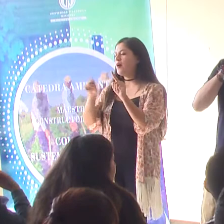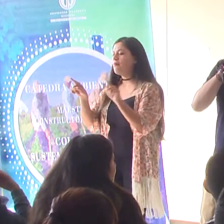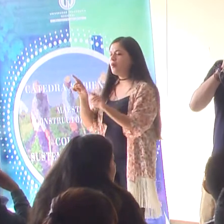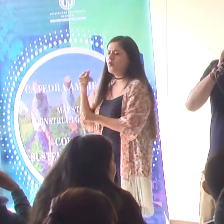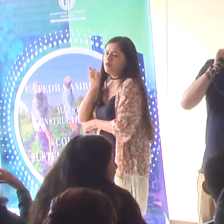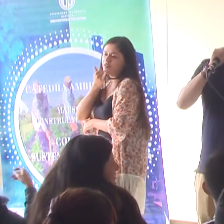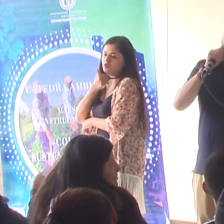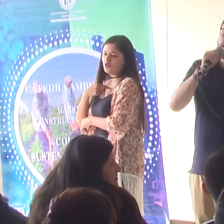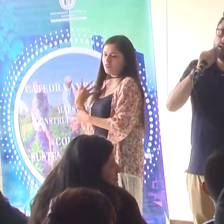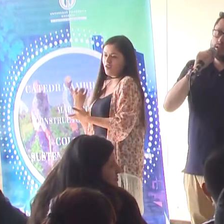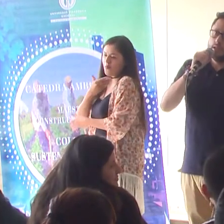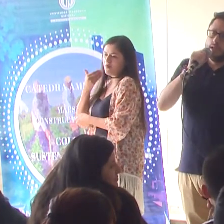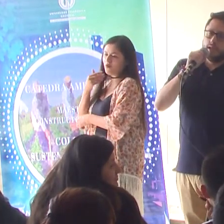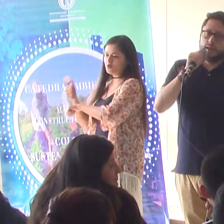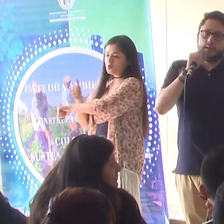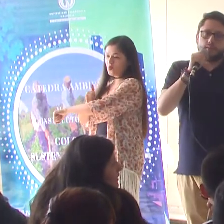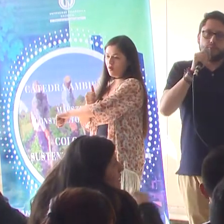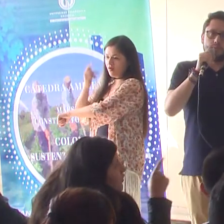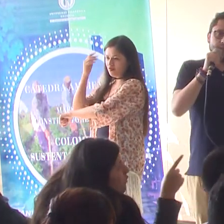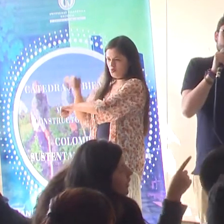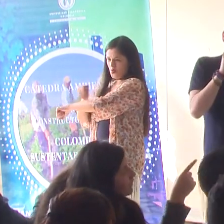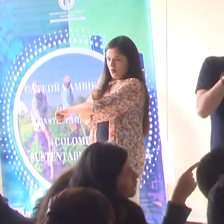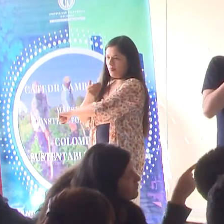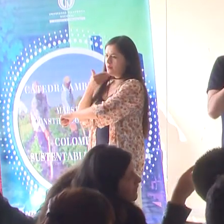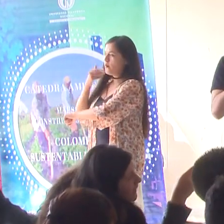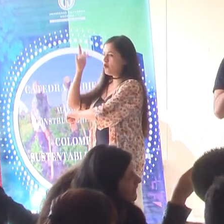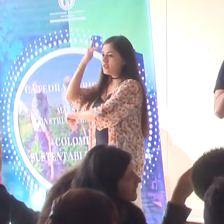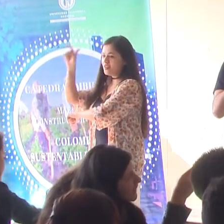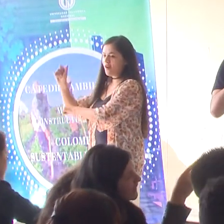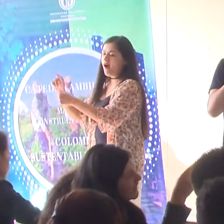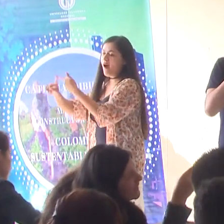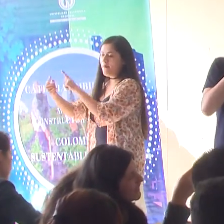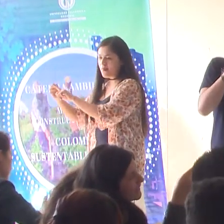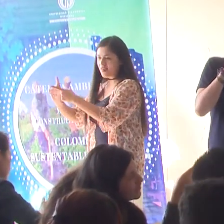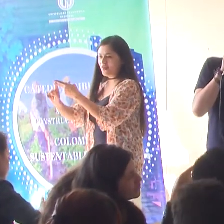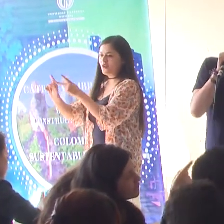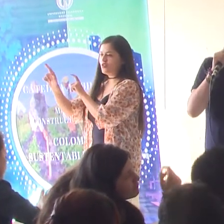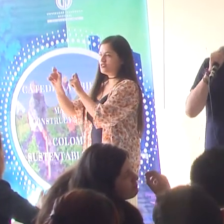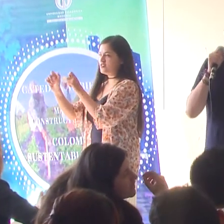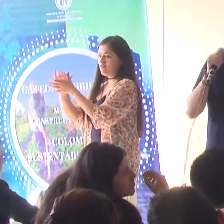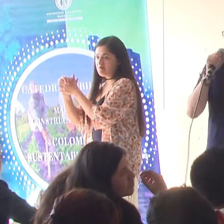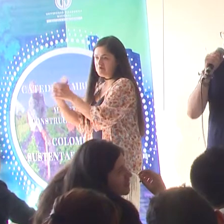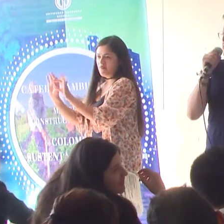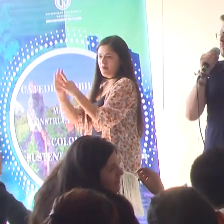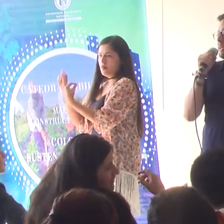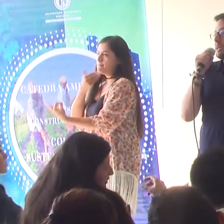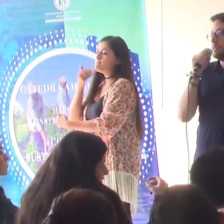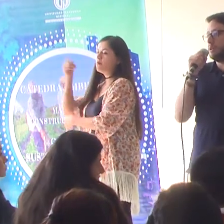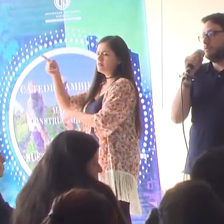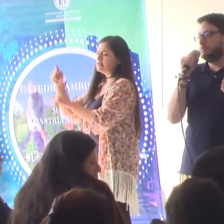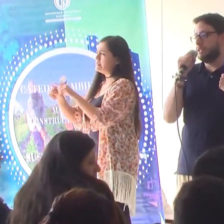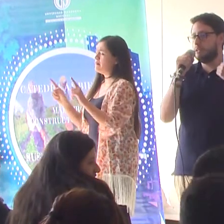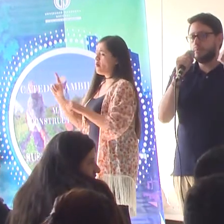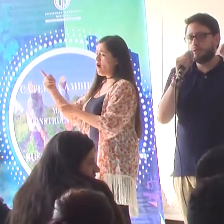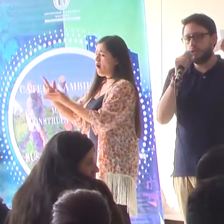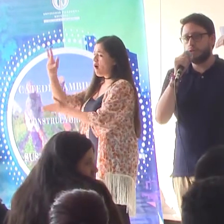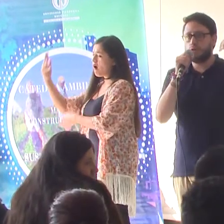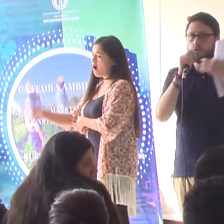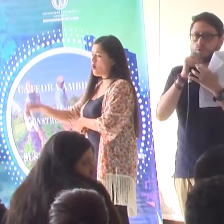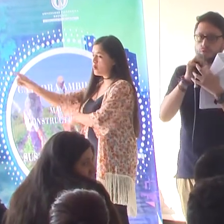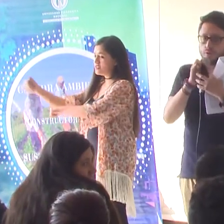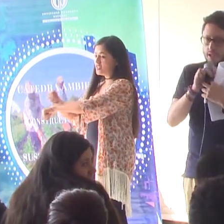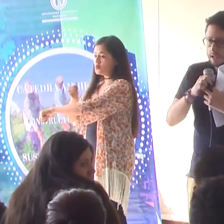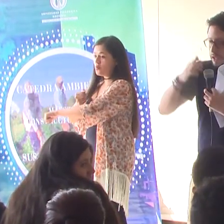amigos colegas pues me cuesta un poco más el lote pero yo quiero construir mi casa ese es mi sueño